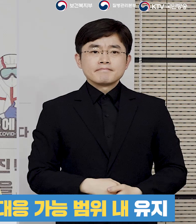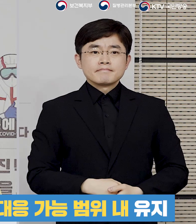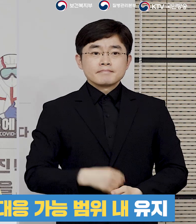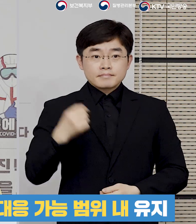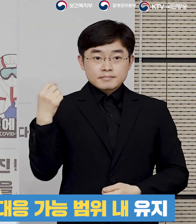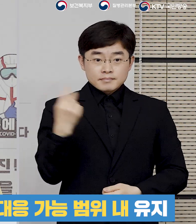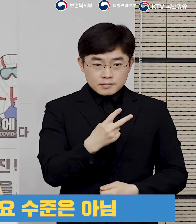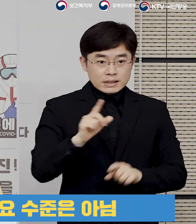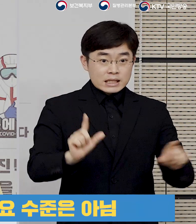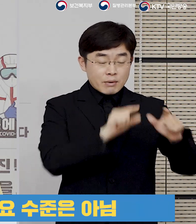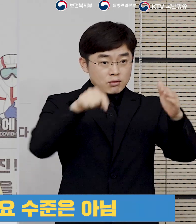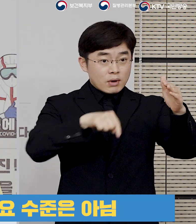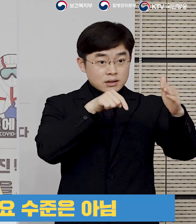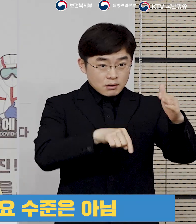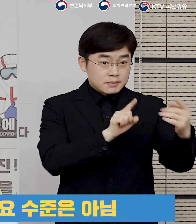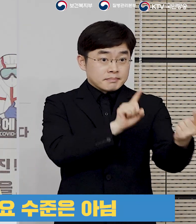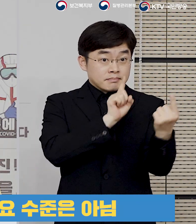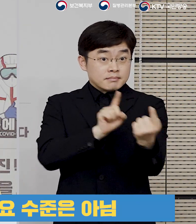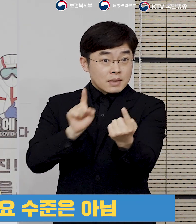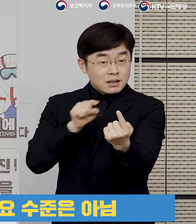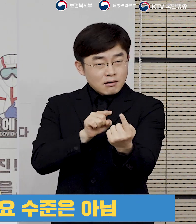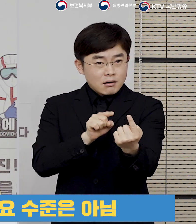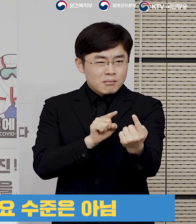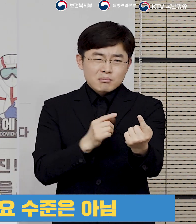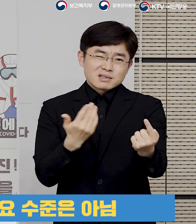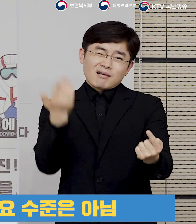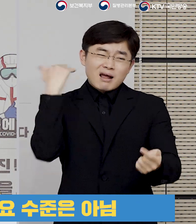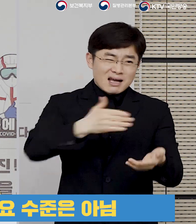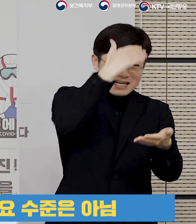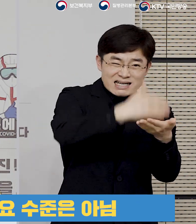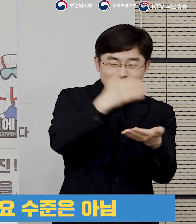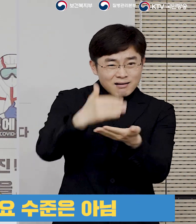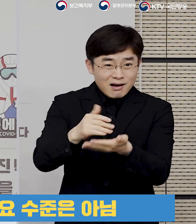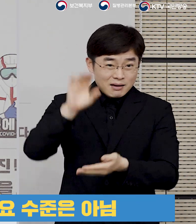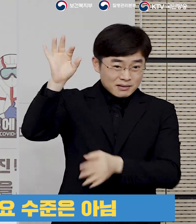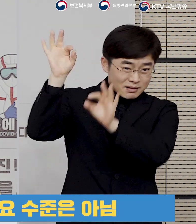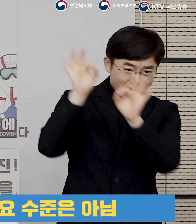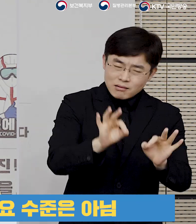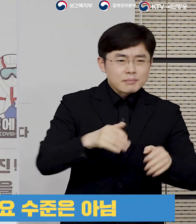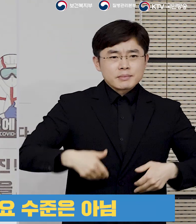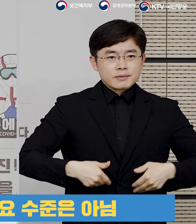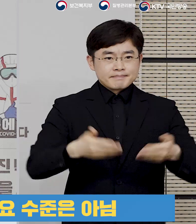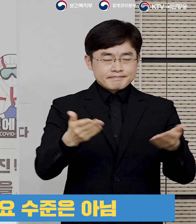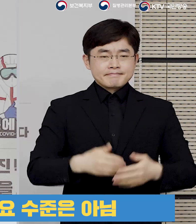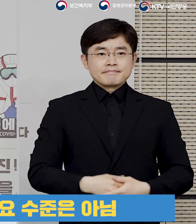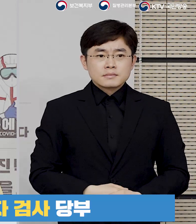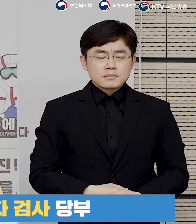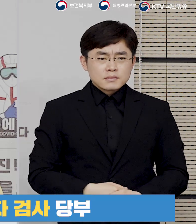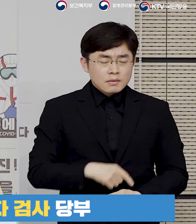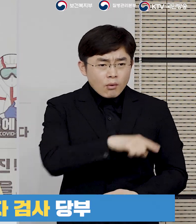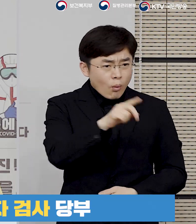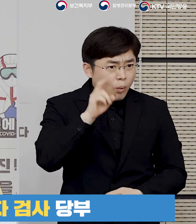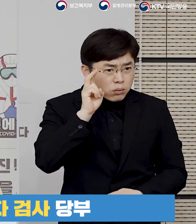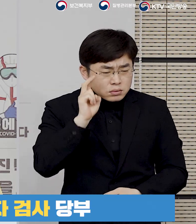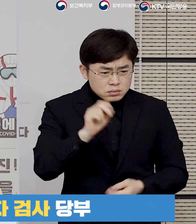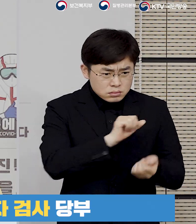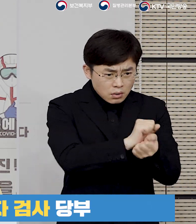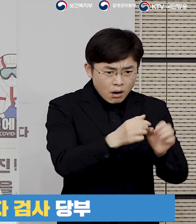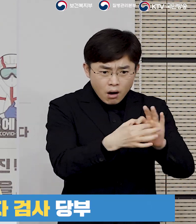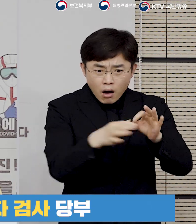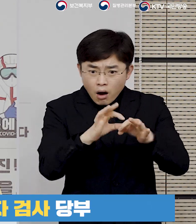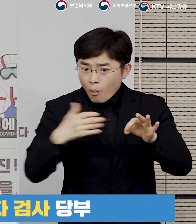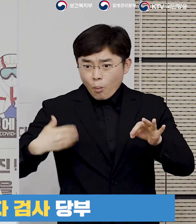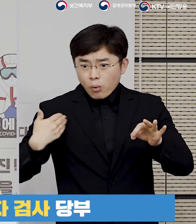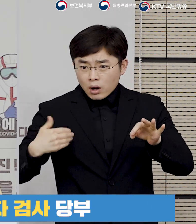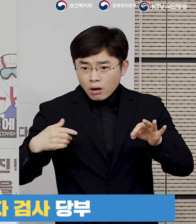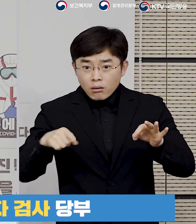것으로 분석되며 생활 속 거리두기 체계를 조정할 수준의 위험도 증가는 아니라는 판단입니다. 방역당국이 모두